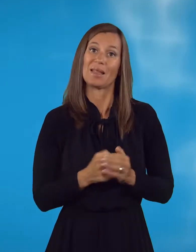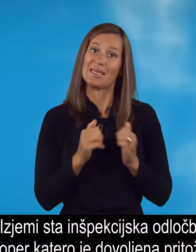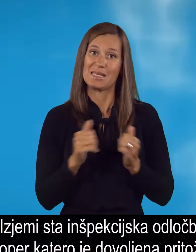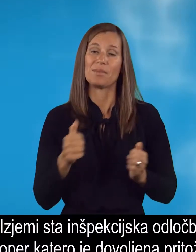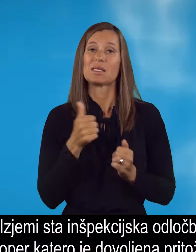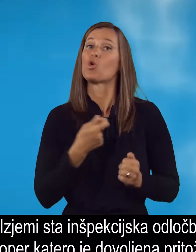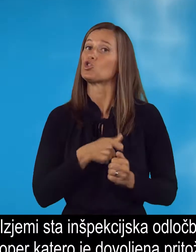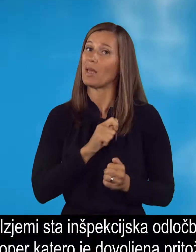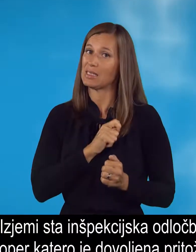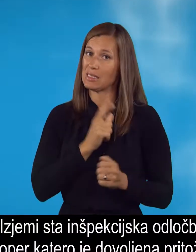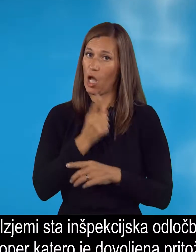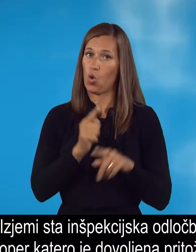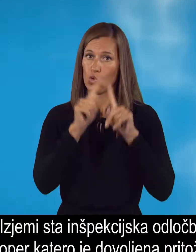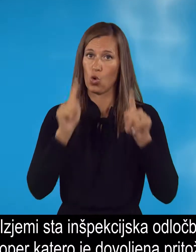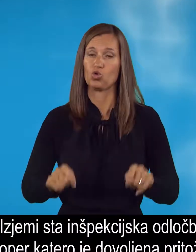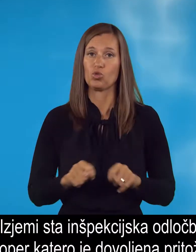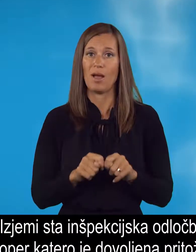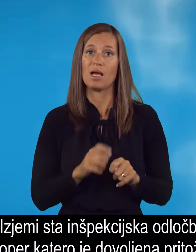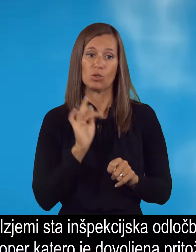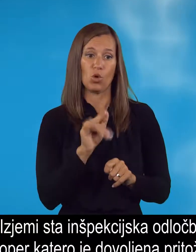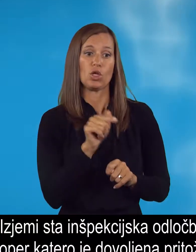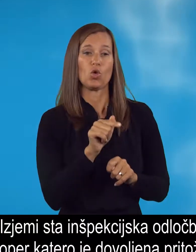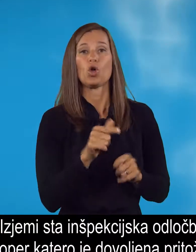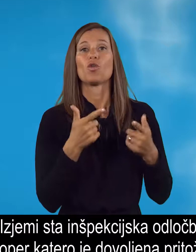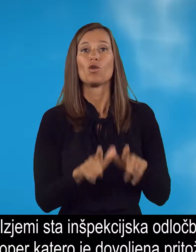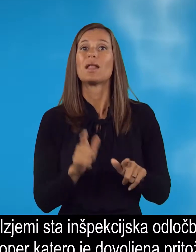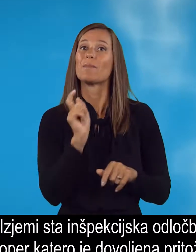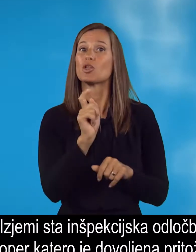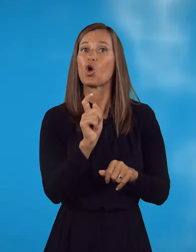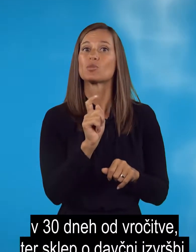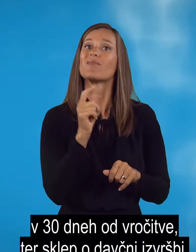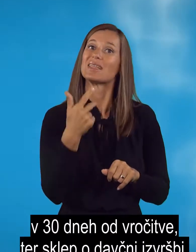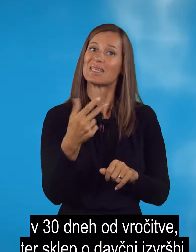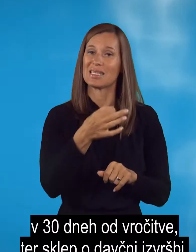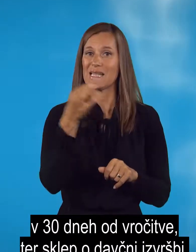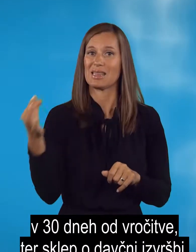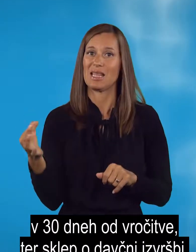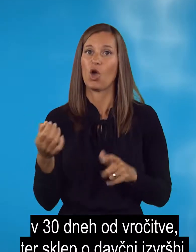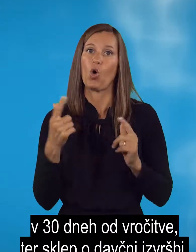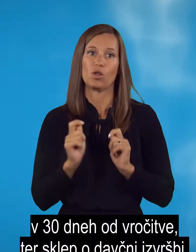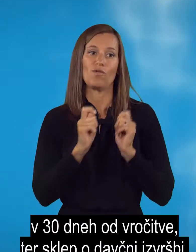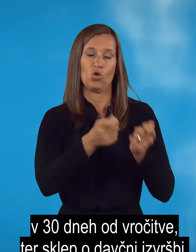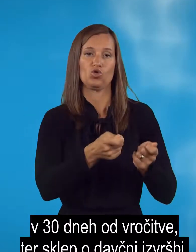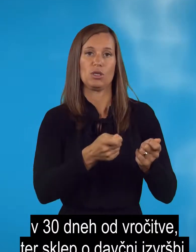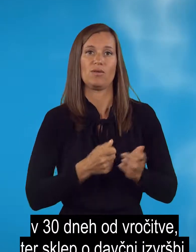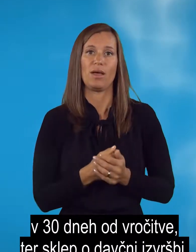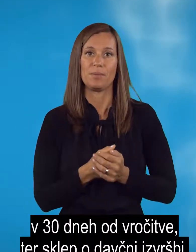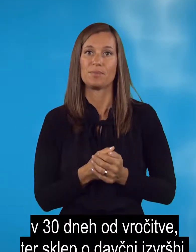Izjemi sta inšpekcijska odločba, zoper katero je dovoljena pritožba v 30 dneh od vročitve,